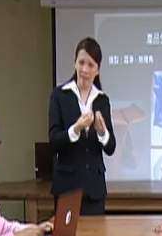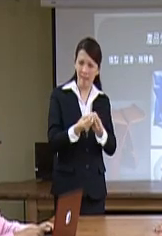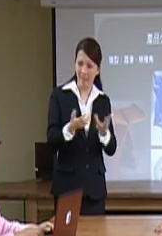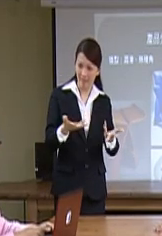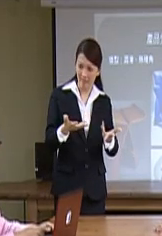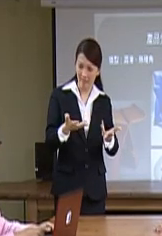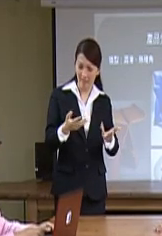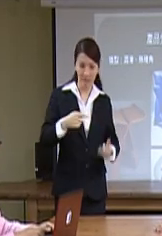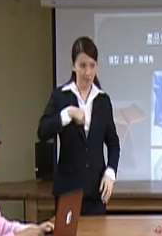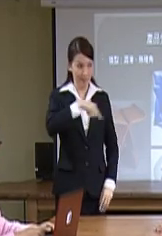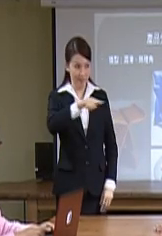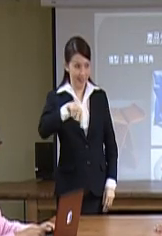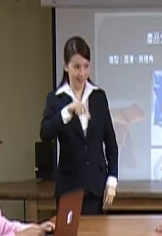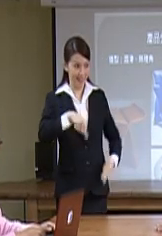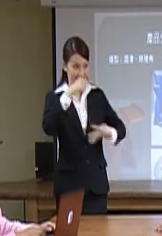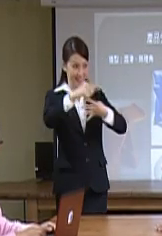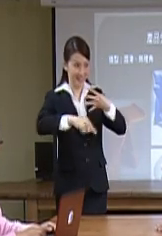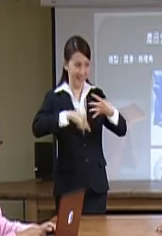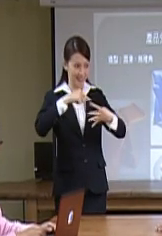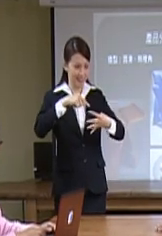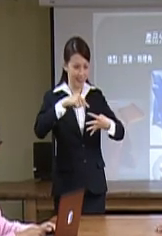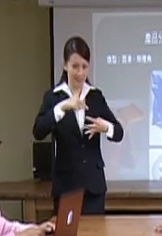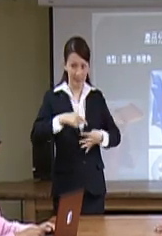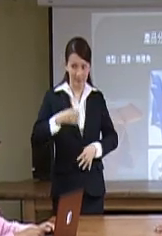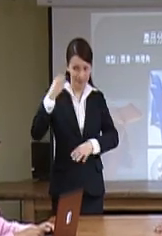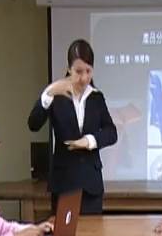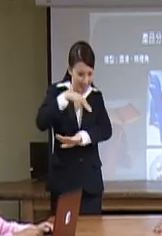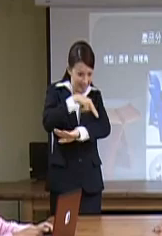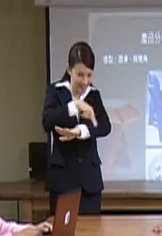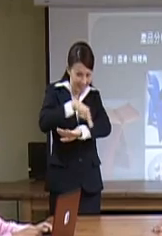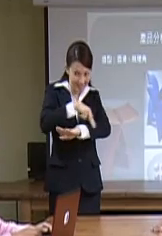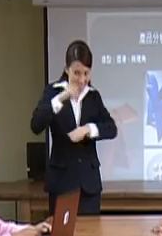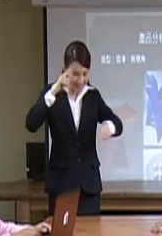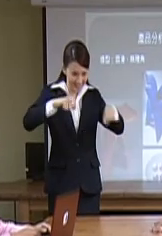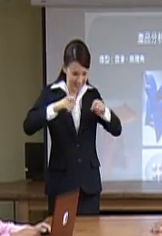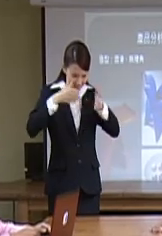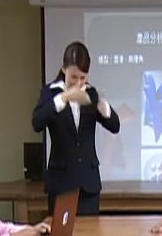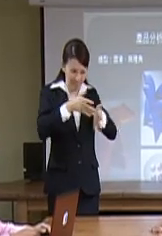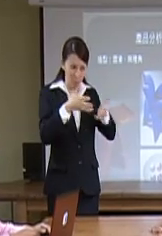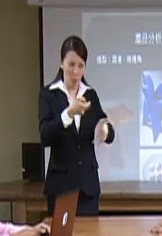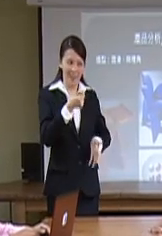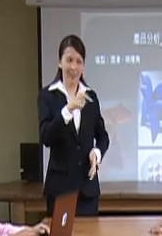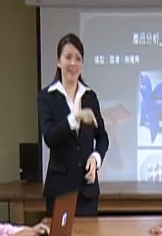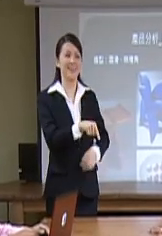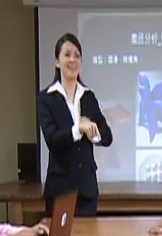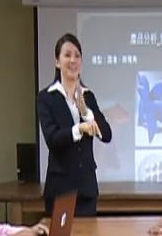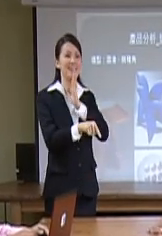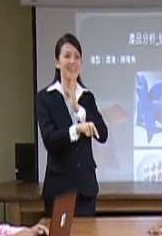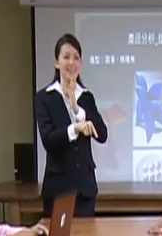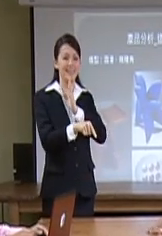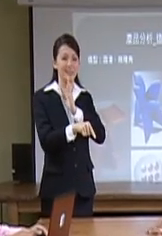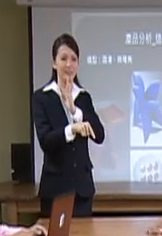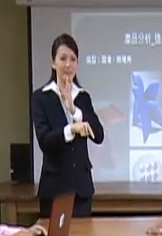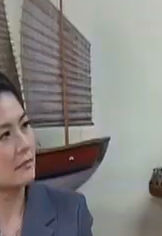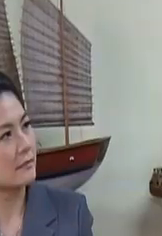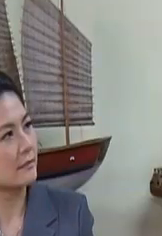吸引那一个族群的人呢？这就是我们这一季更新策略的重点。